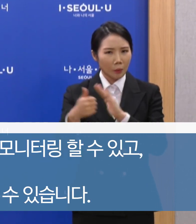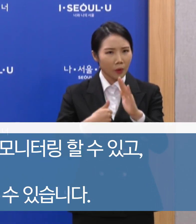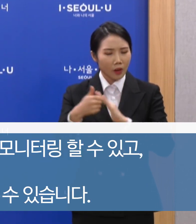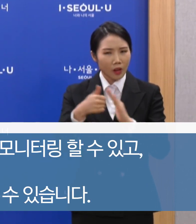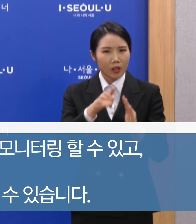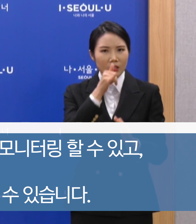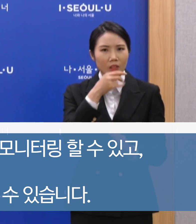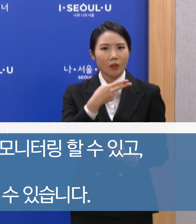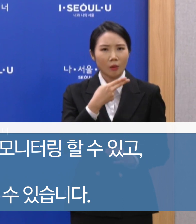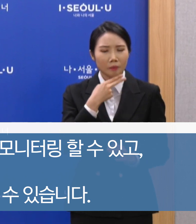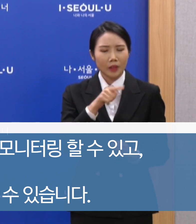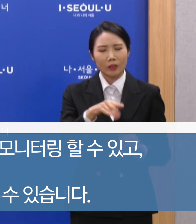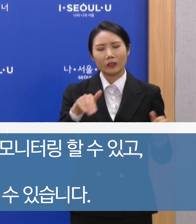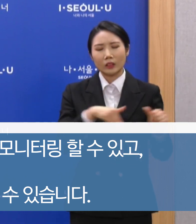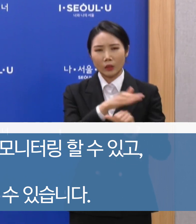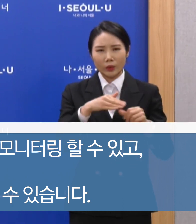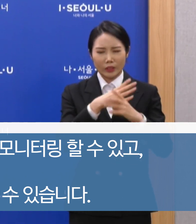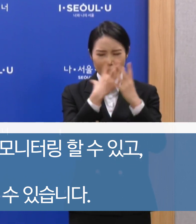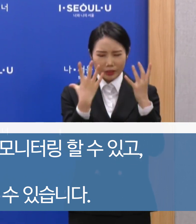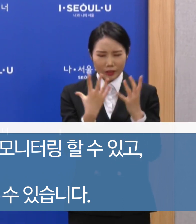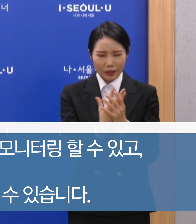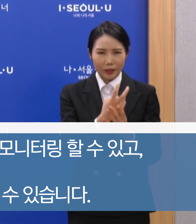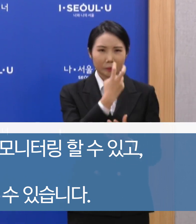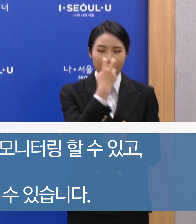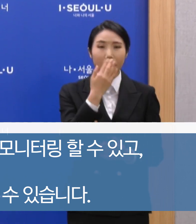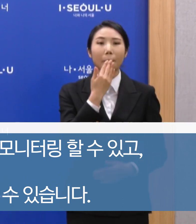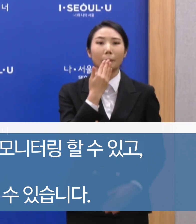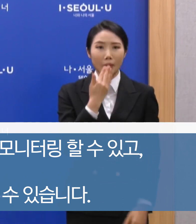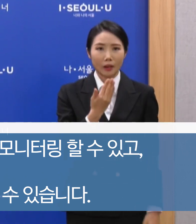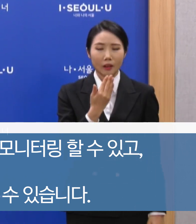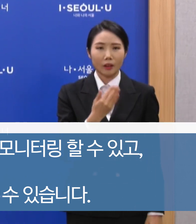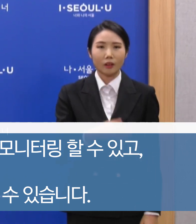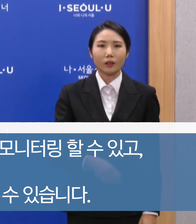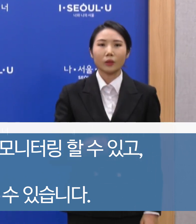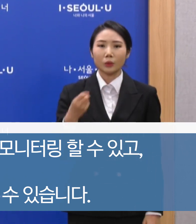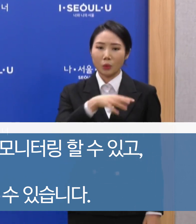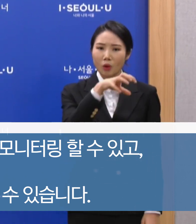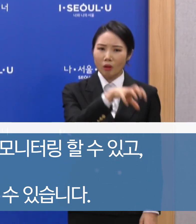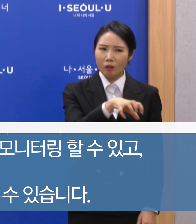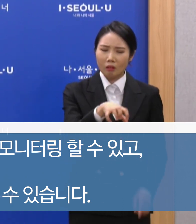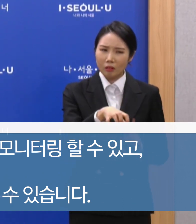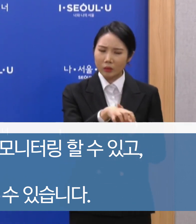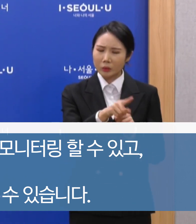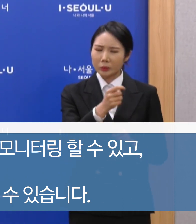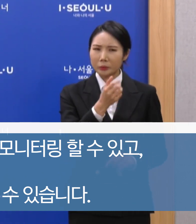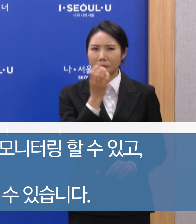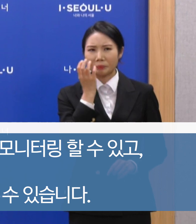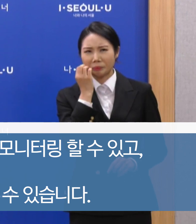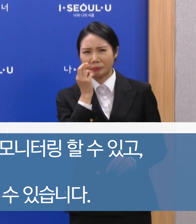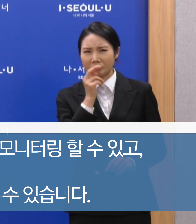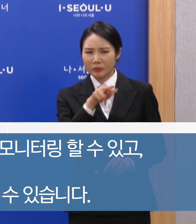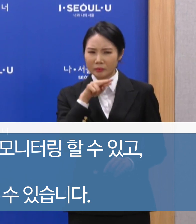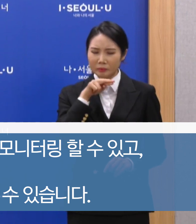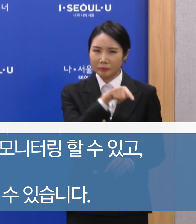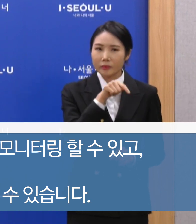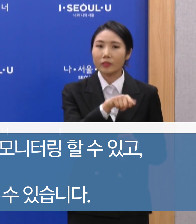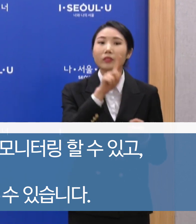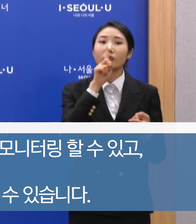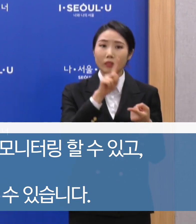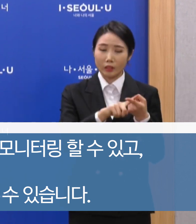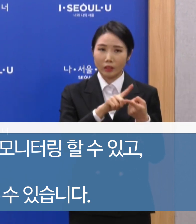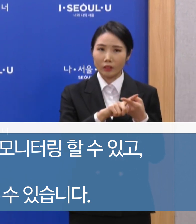현황을 언제든지 실시간으로 모니터링할 수 있고 현장 지적사항에 대한 조치 결과도 공사